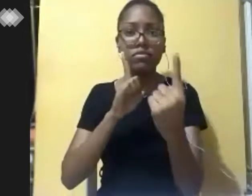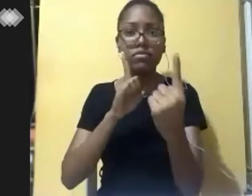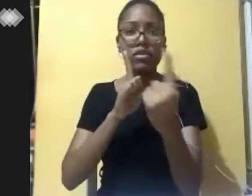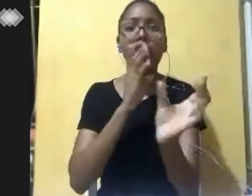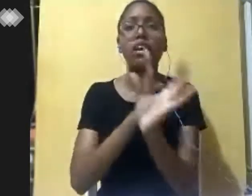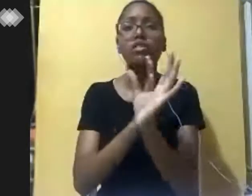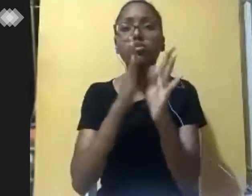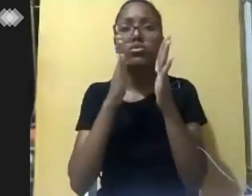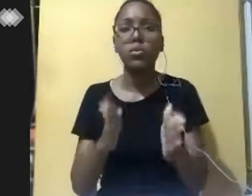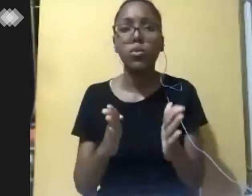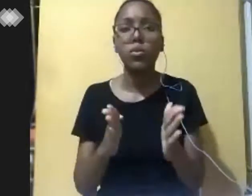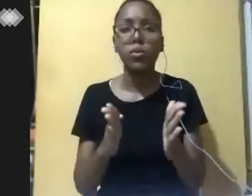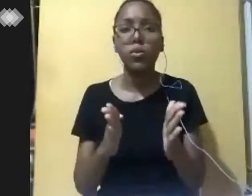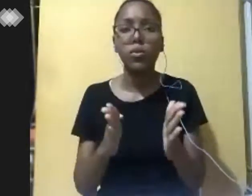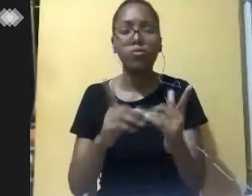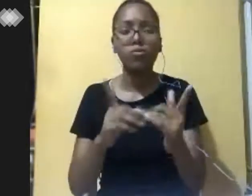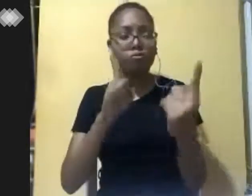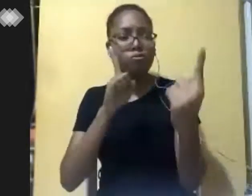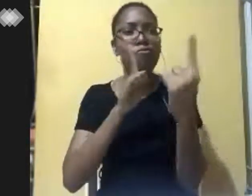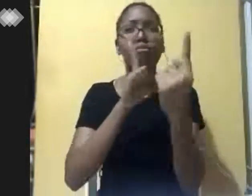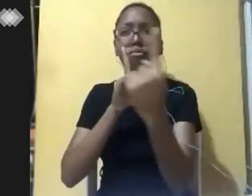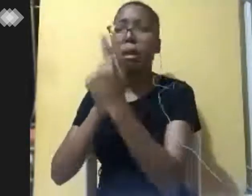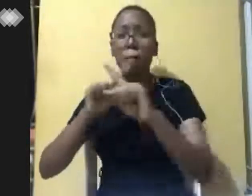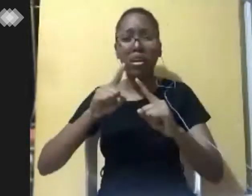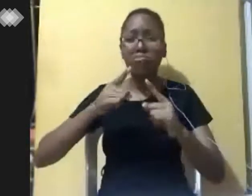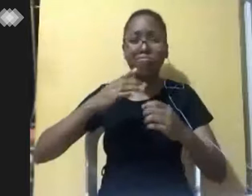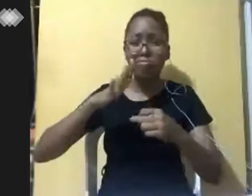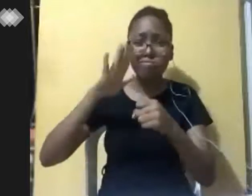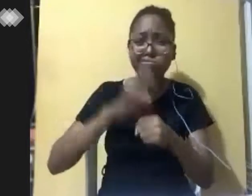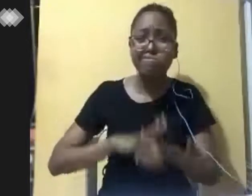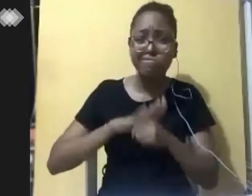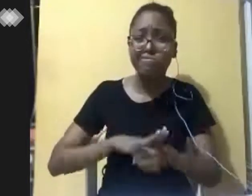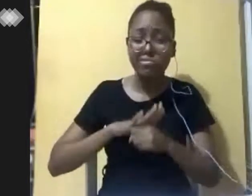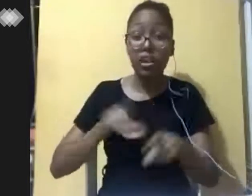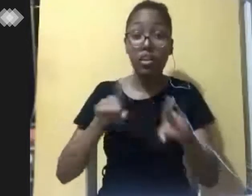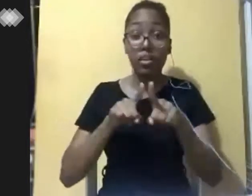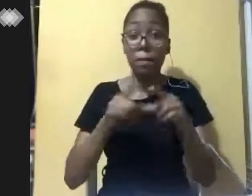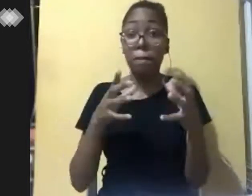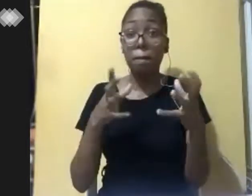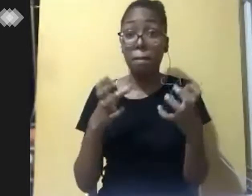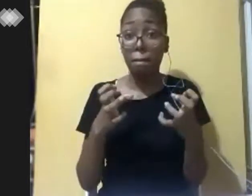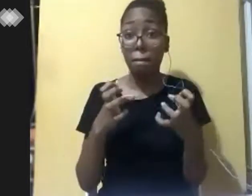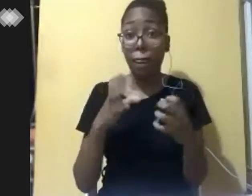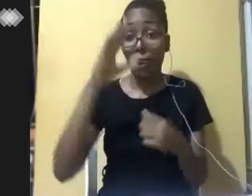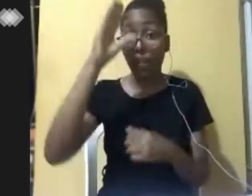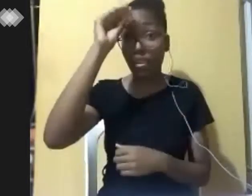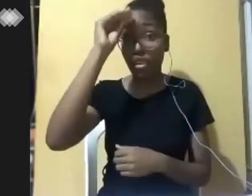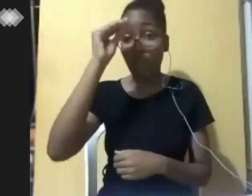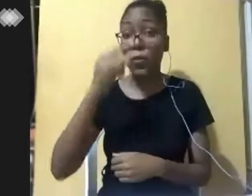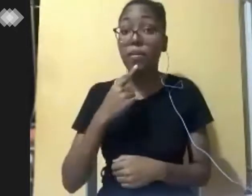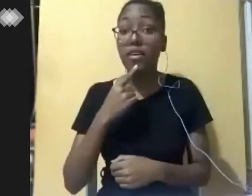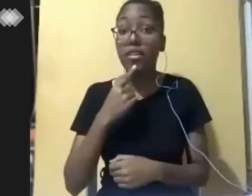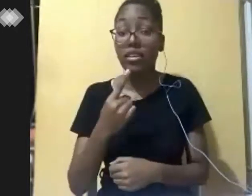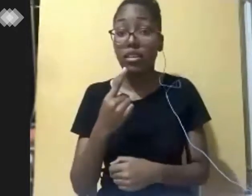varias frustraciones. También quiero comentar que como el compañero, él dijo que vio que había un problema